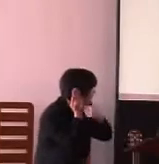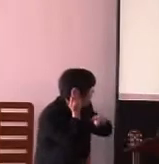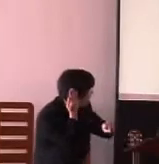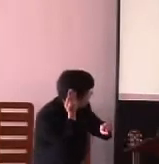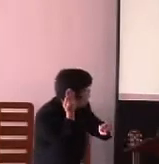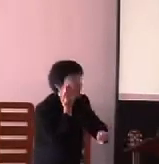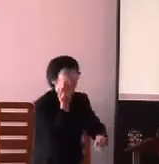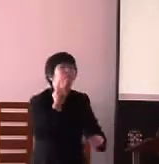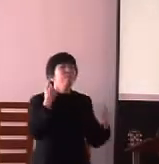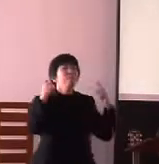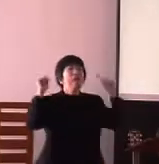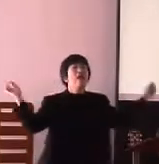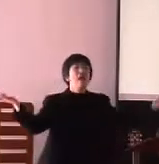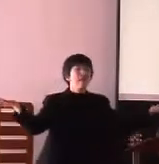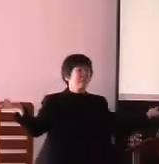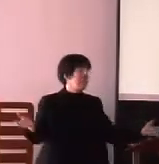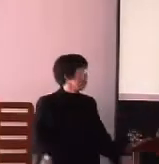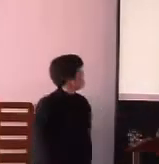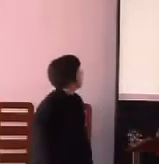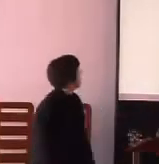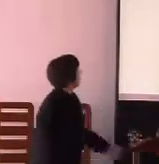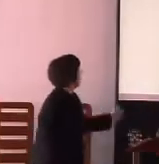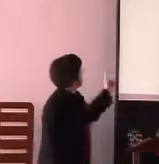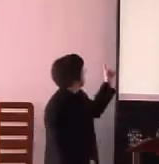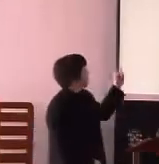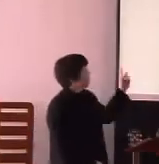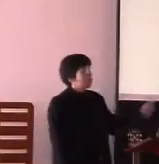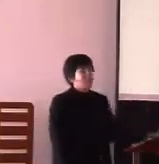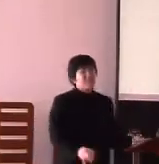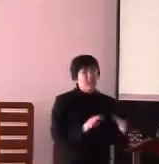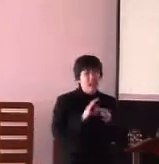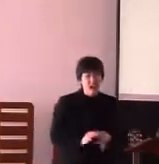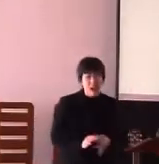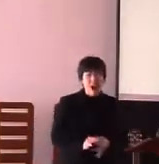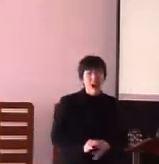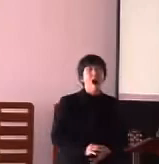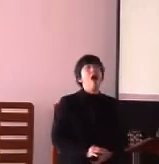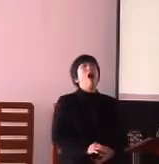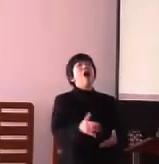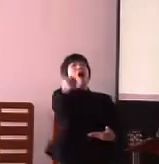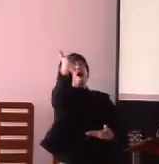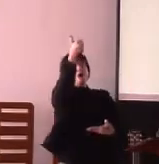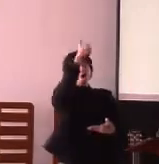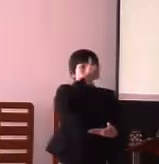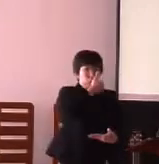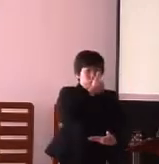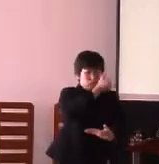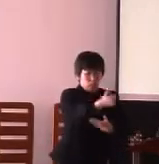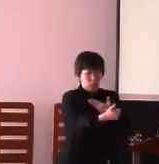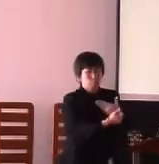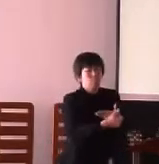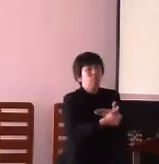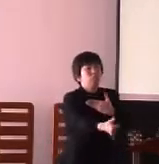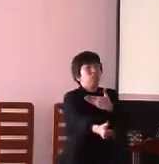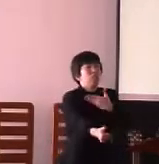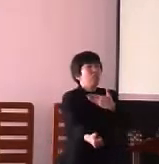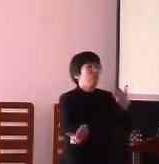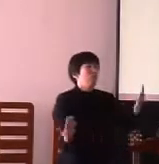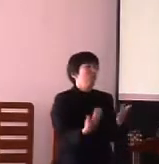まただから主が来られても内側に入ることができない。しか